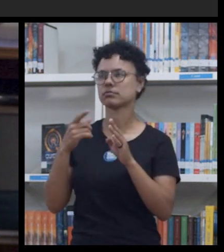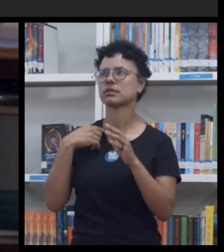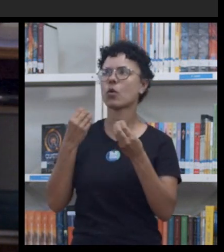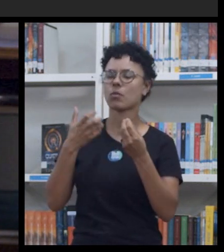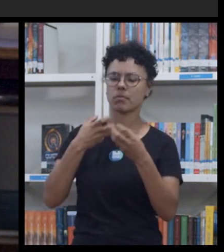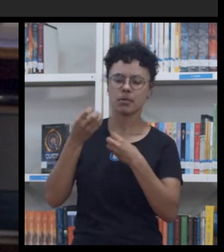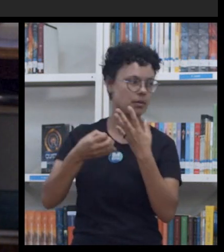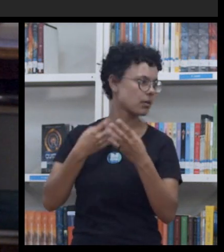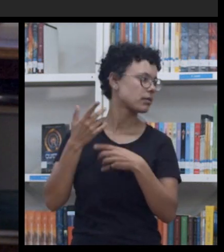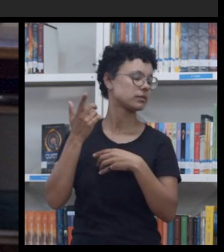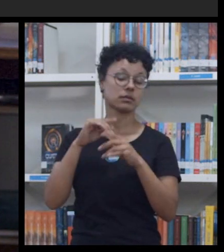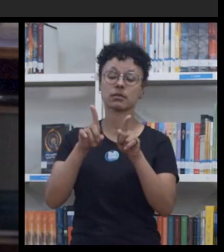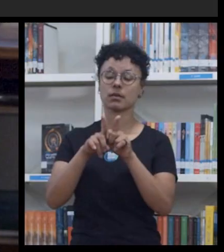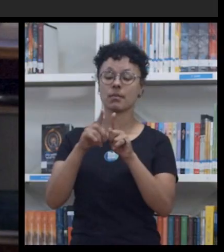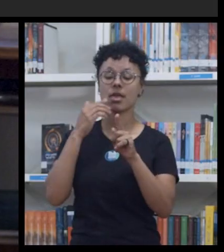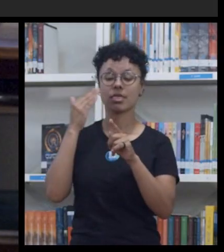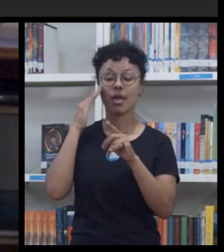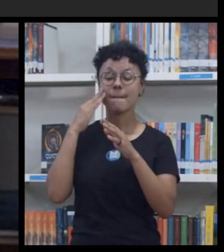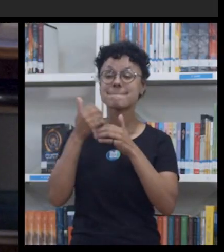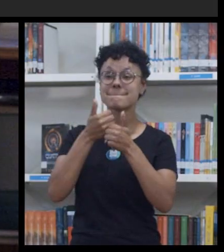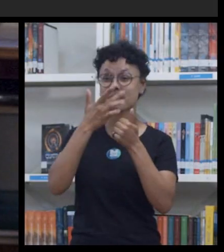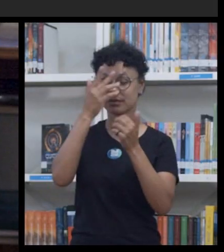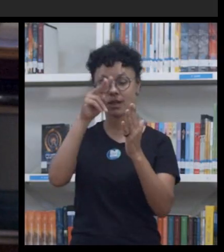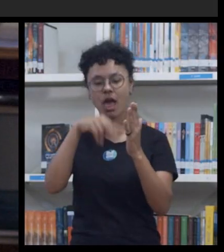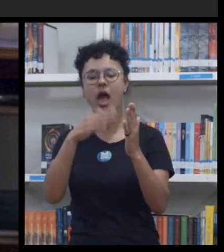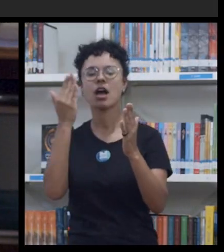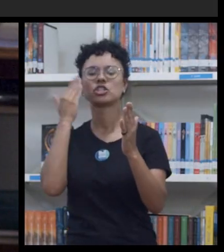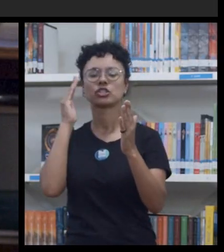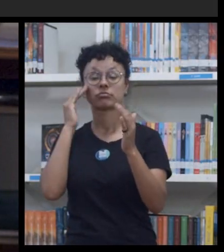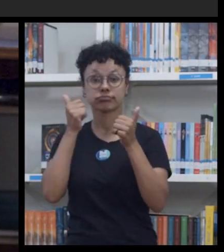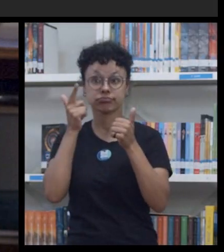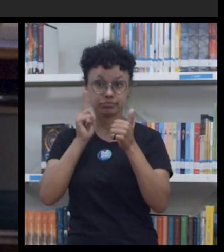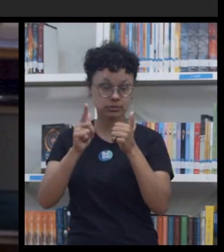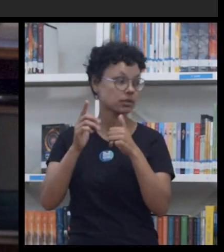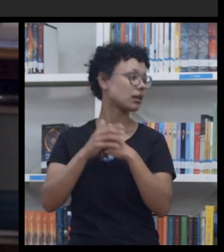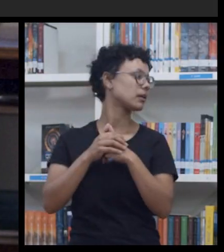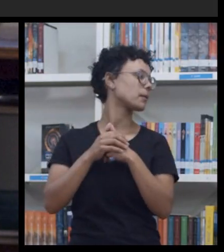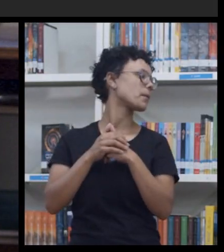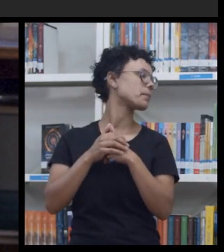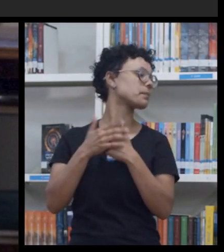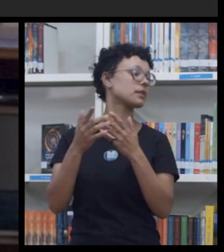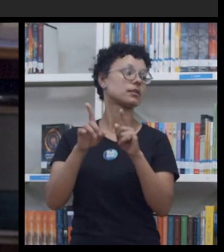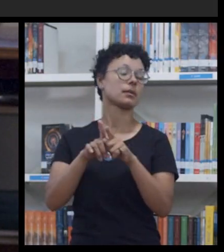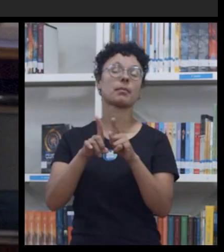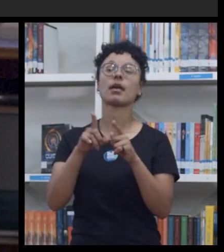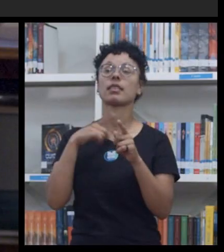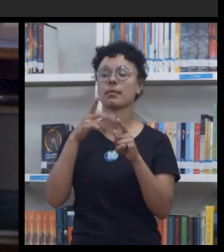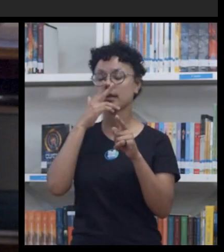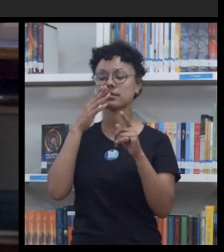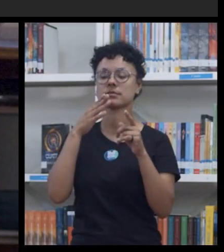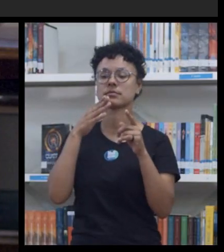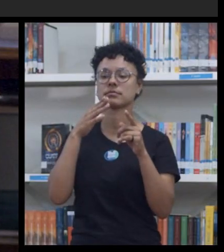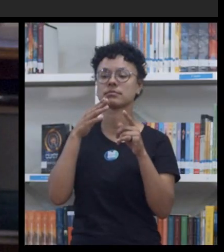querendo expressar, a clareza para quem vai ler aquilo que vocês estão querendo transmitir e o